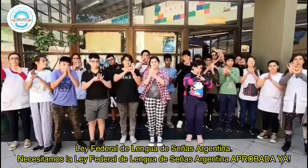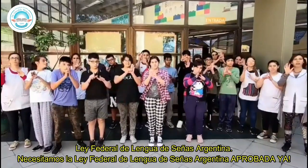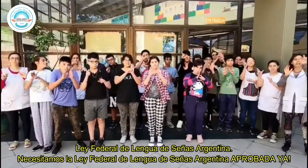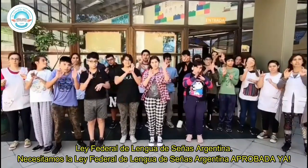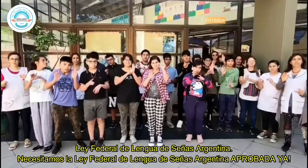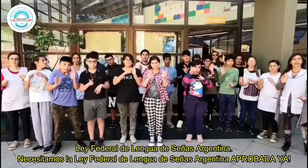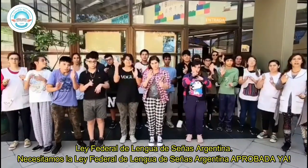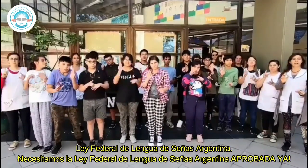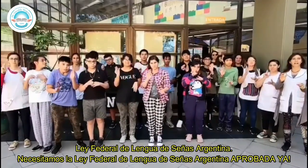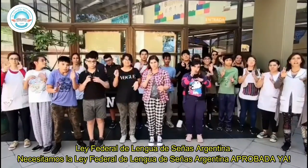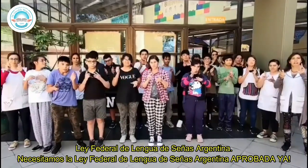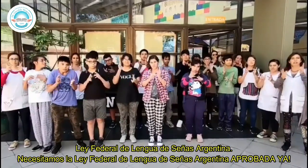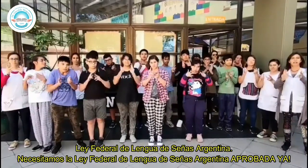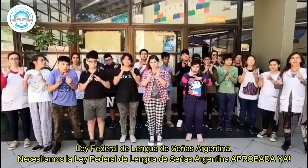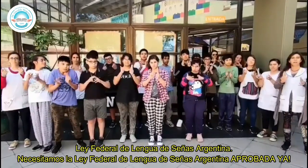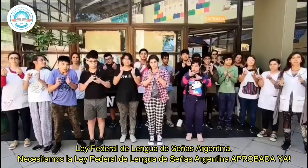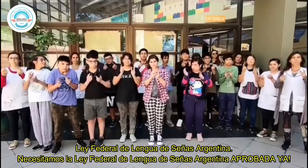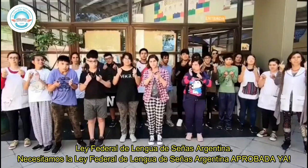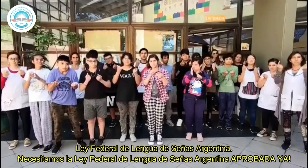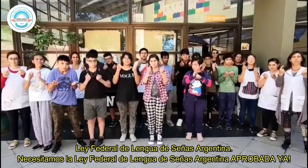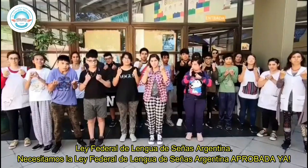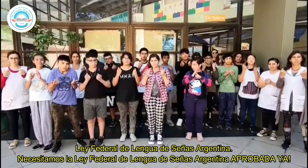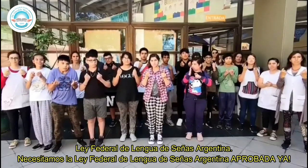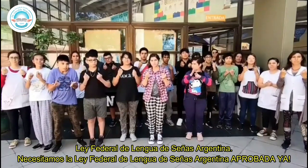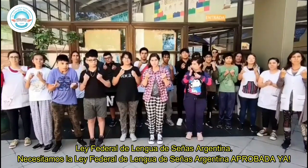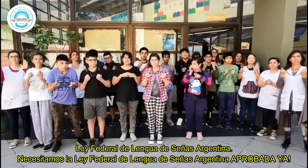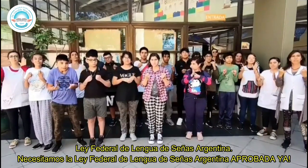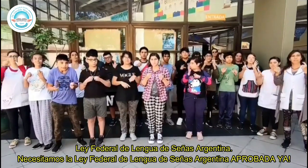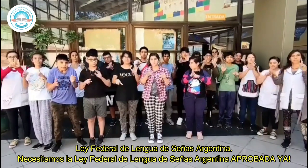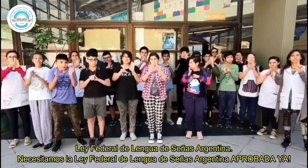Ley Federal de Lengua de Señas Argentina.